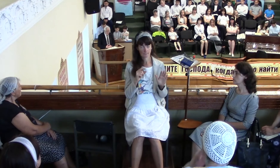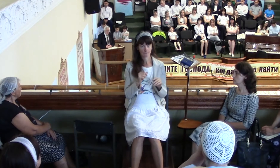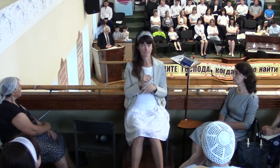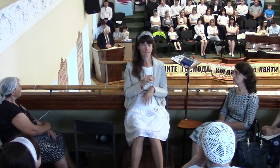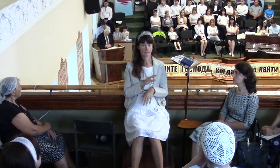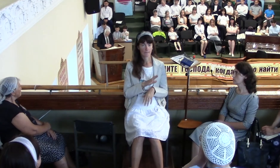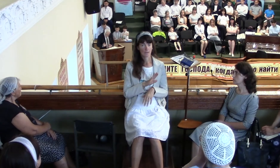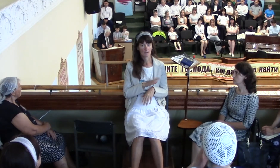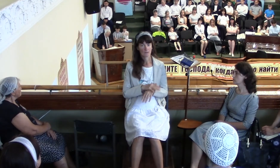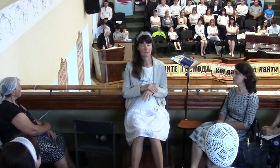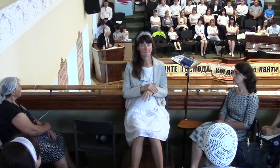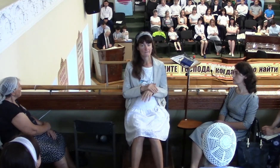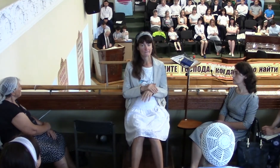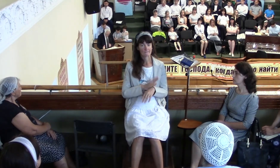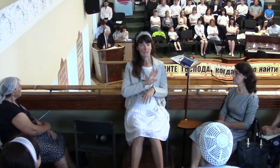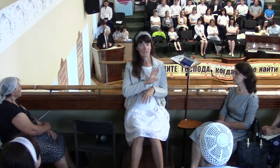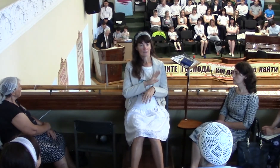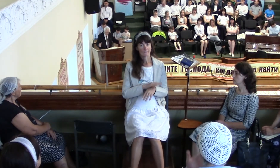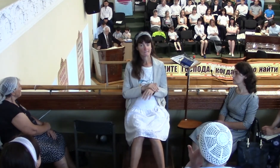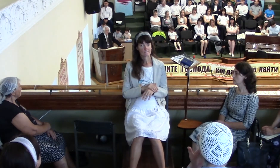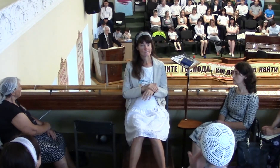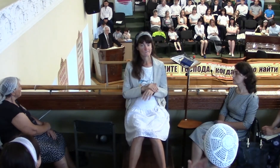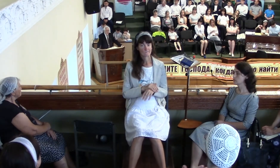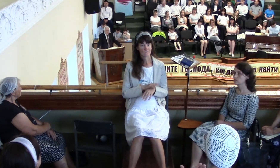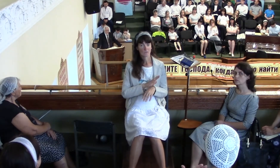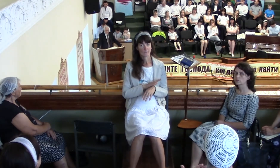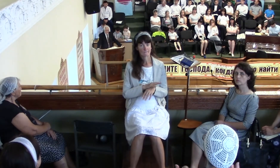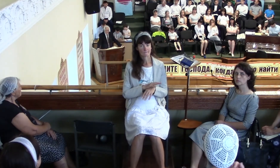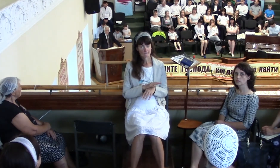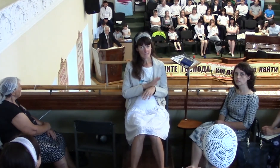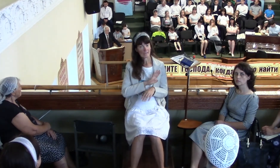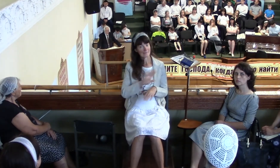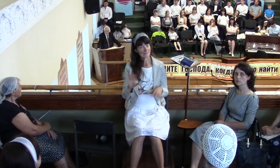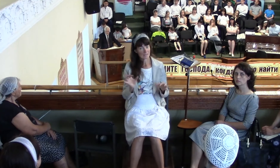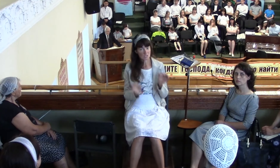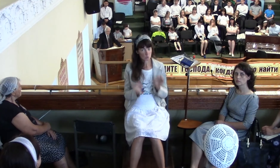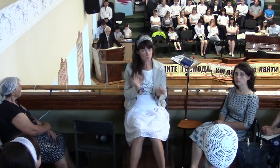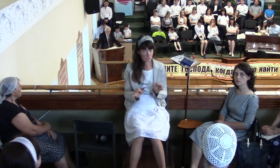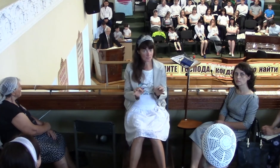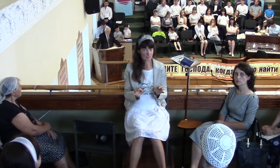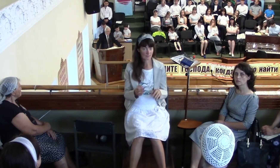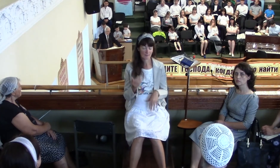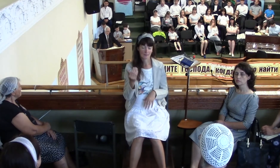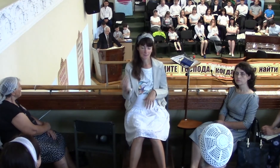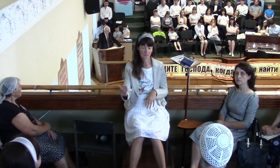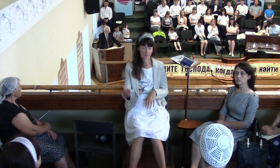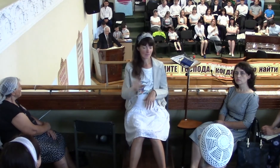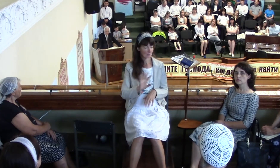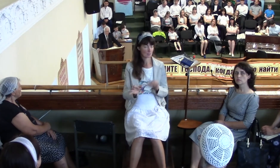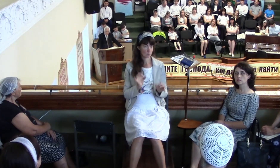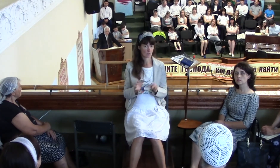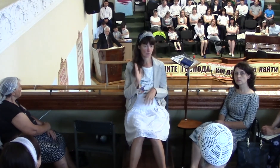глава, 1-5 стихов, 7 глава, Евангелие от Матфея. Не судите, да не судимы